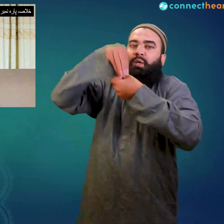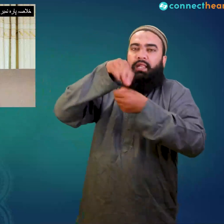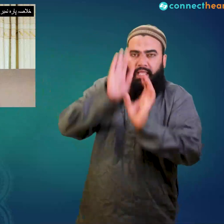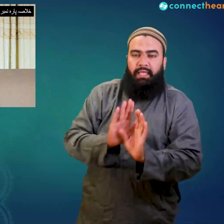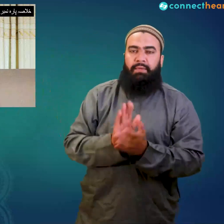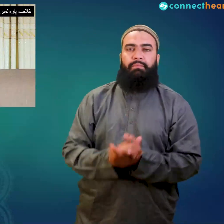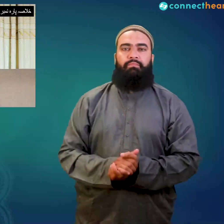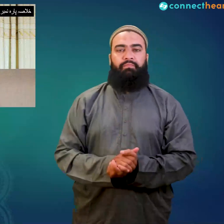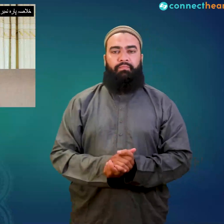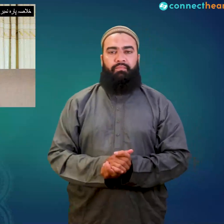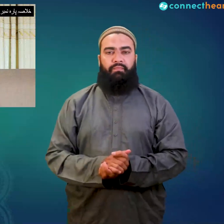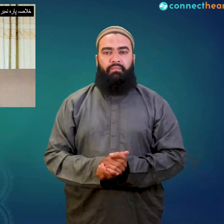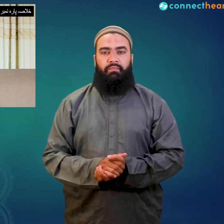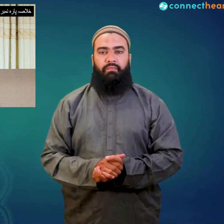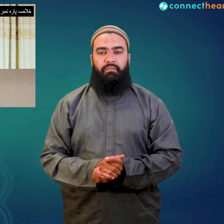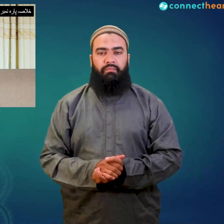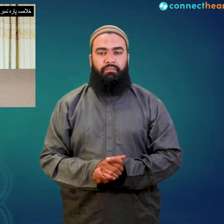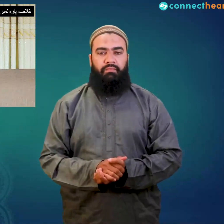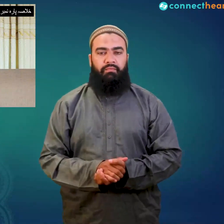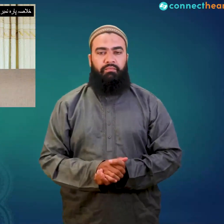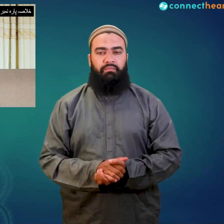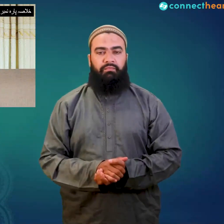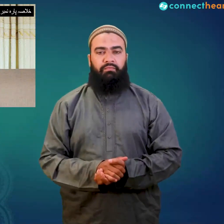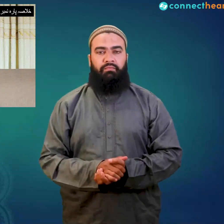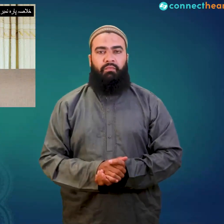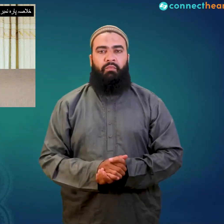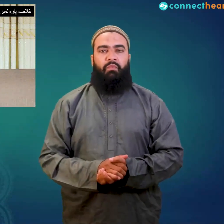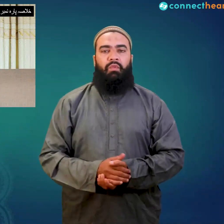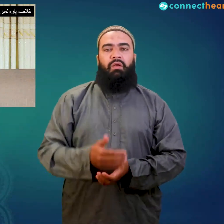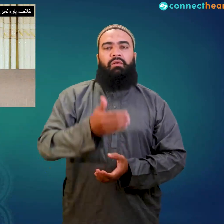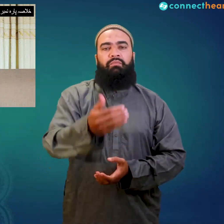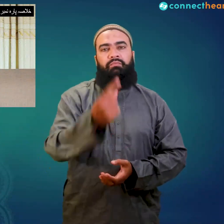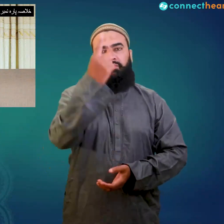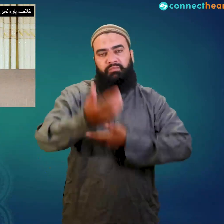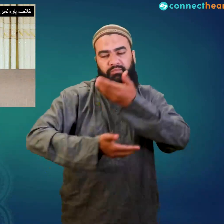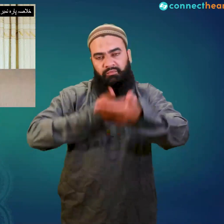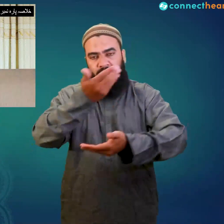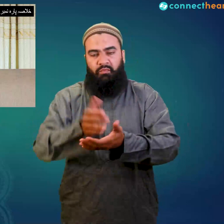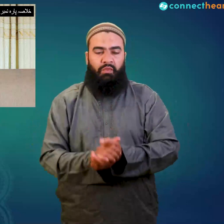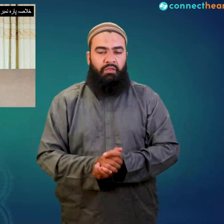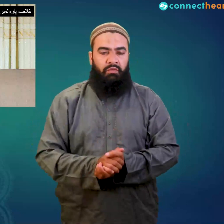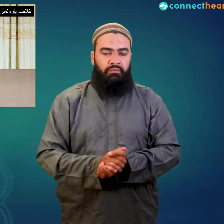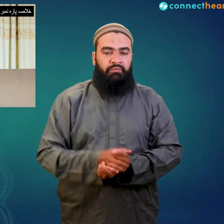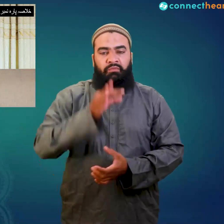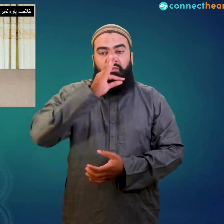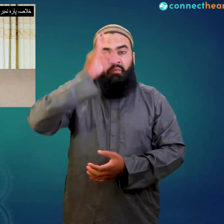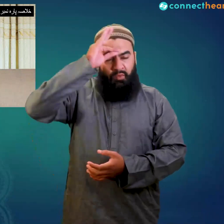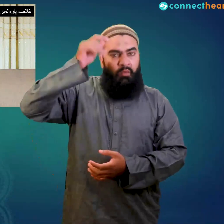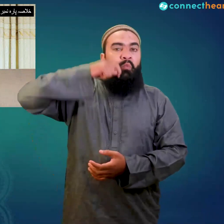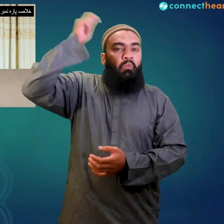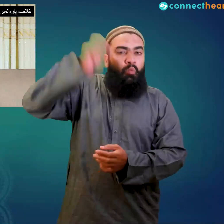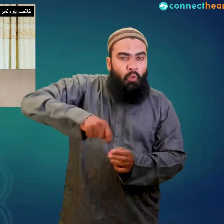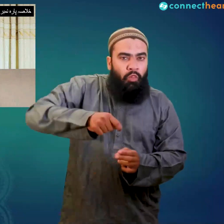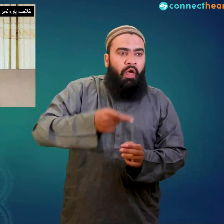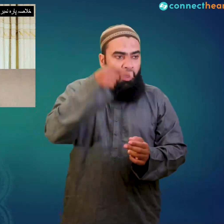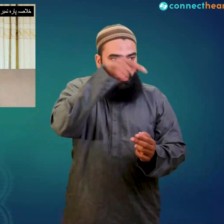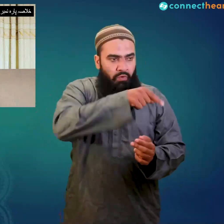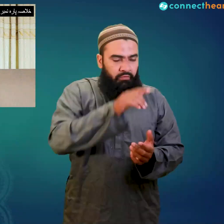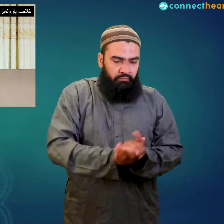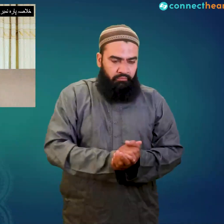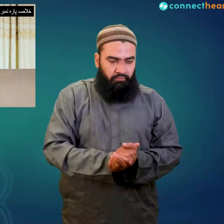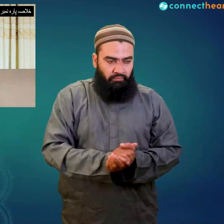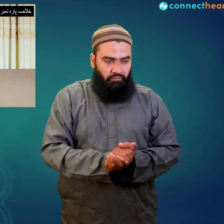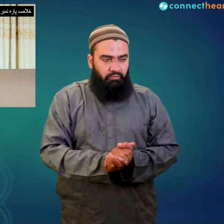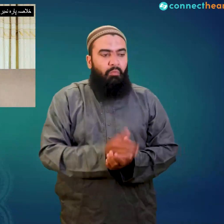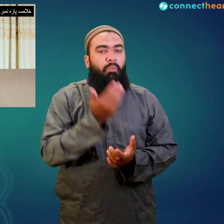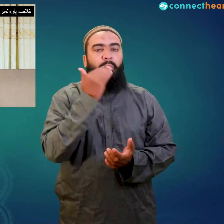رکوع نمبر 7 آیت نمبر 34 هو افصح منی لسانا۔ موسیٰ علیہ الصلوۃ والسلام نے ہارون علیہ